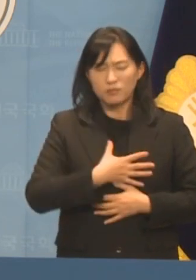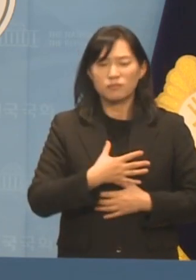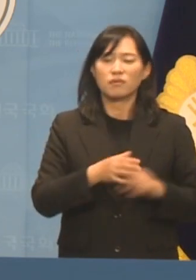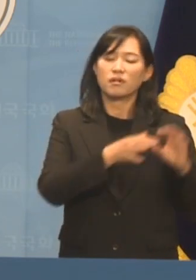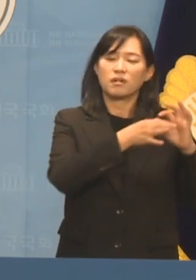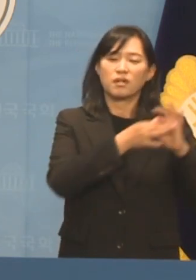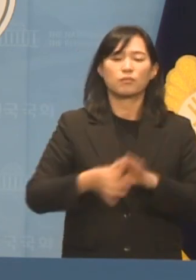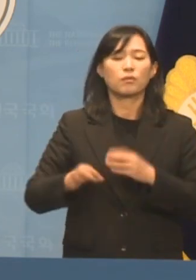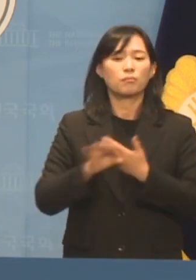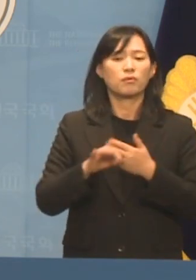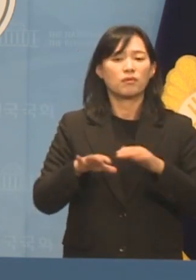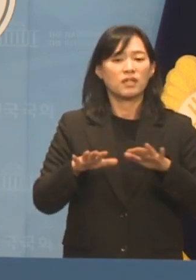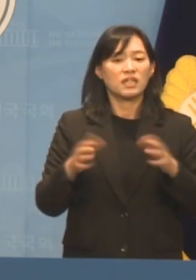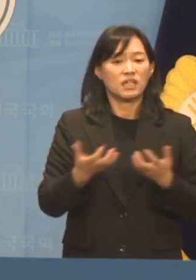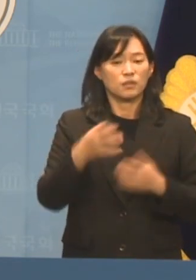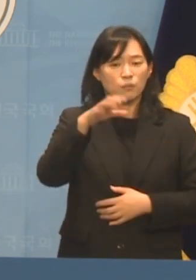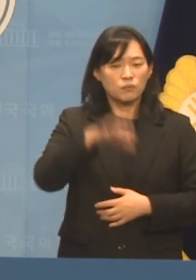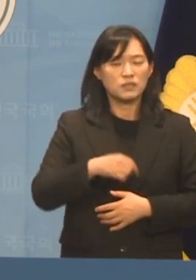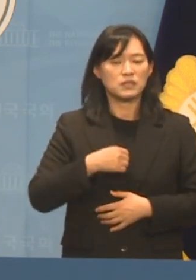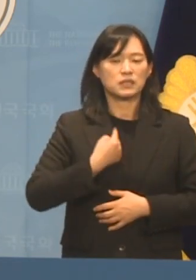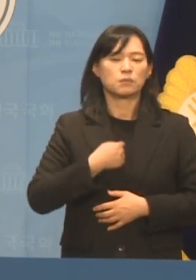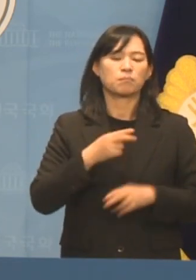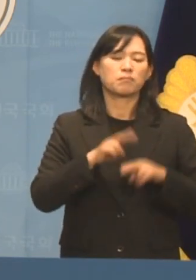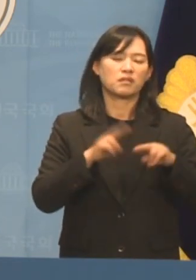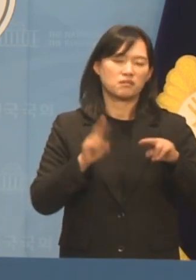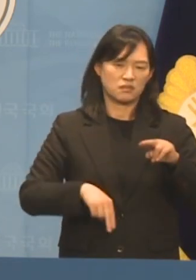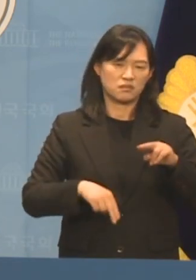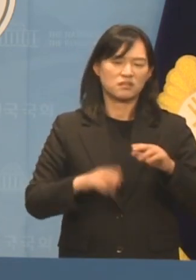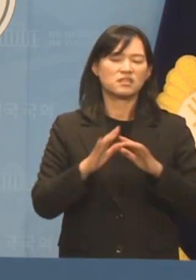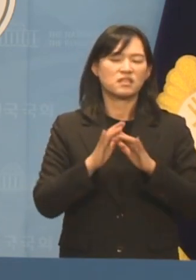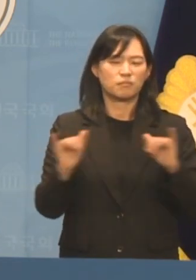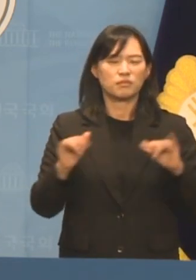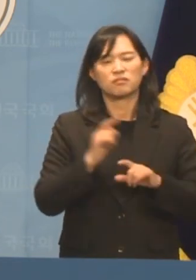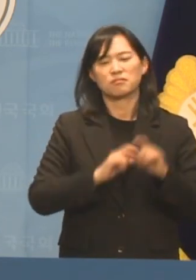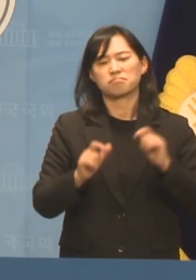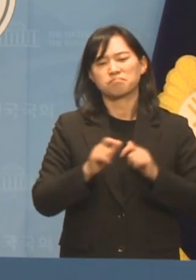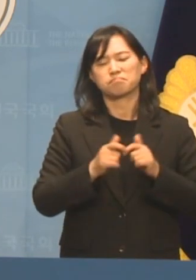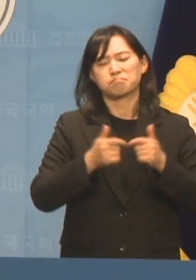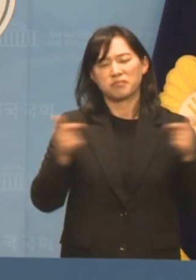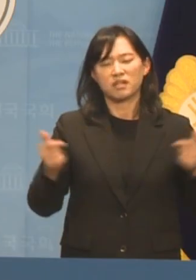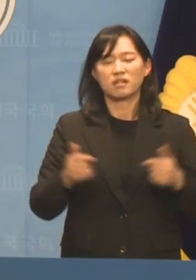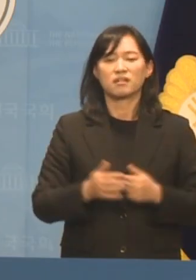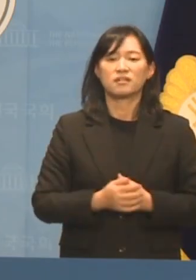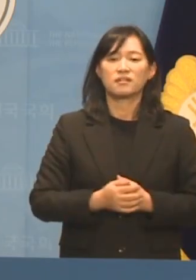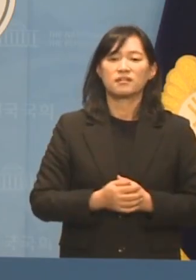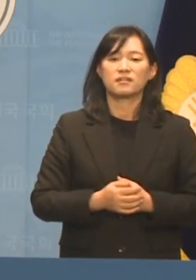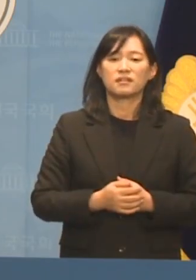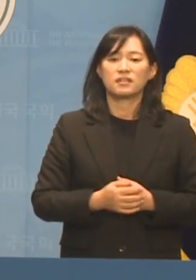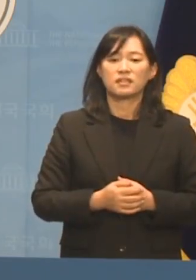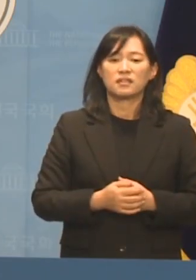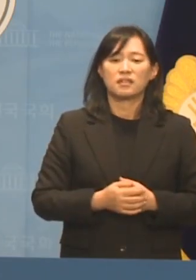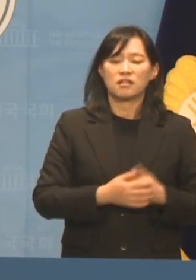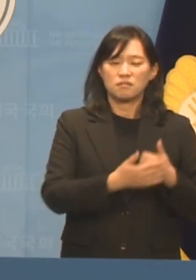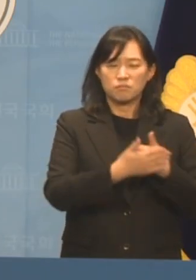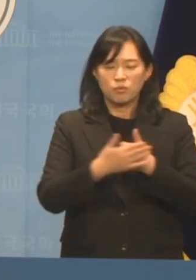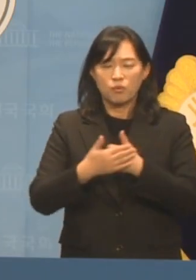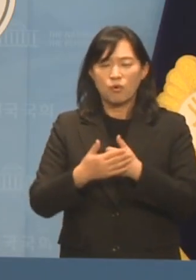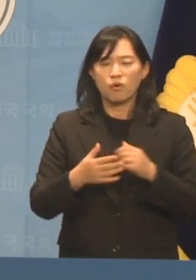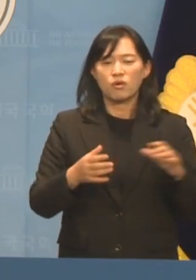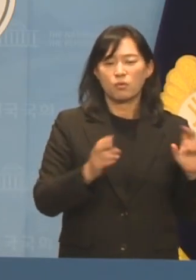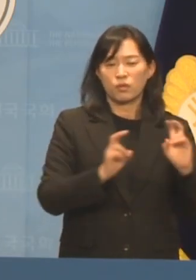지속된다면 현장에서는 스스로 퇴직하는 동료들이 많아질 것입니다. 협력업체는